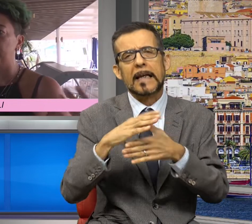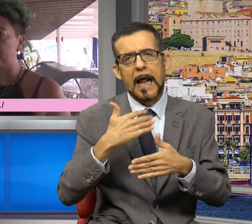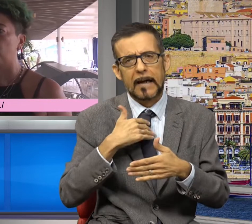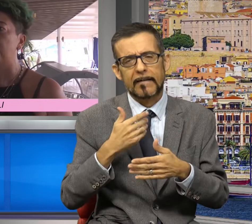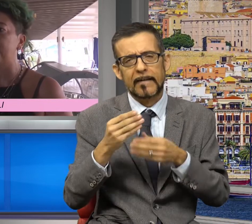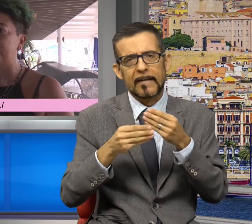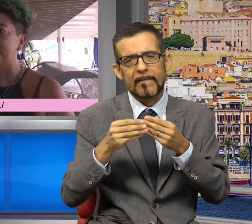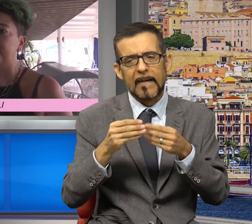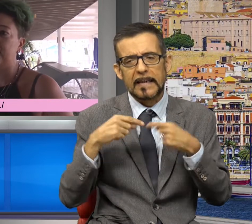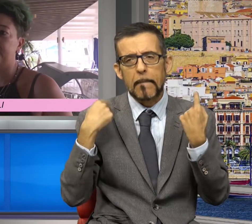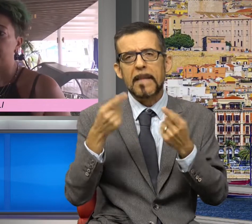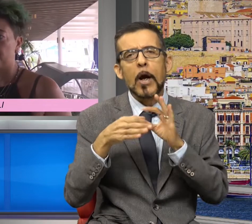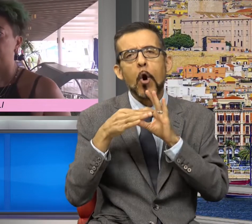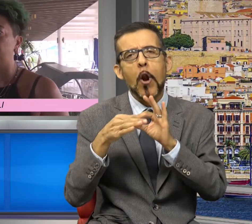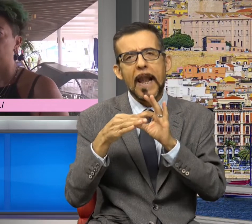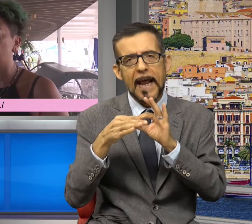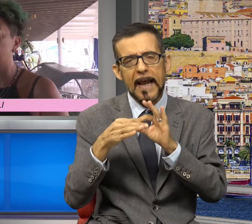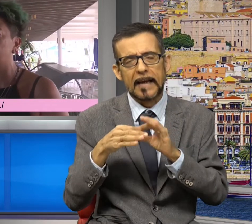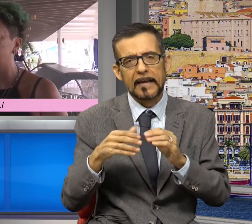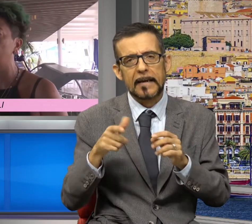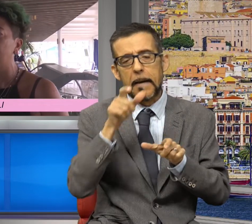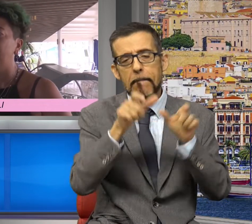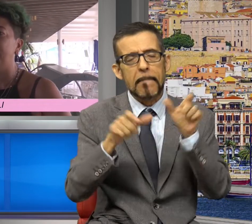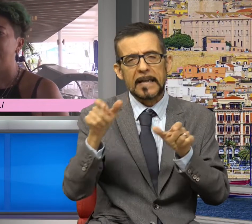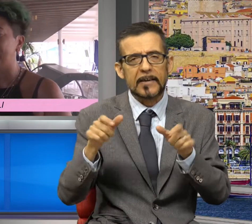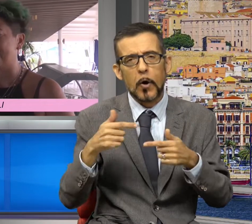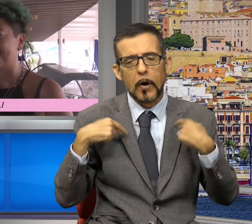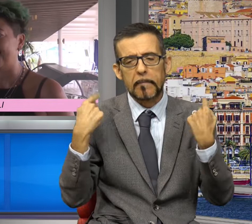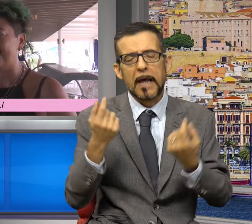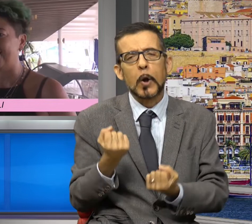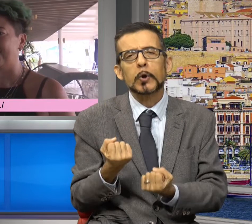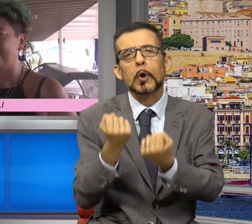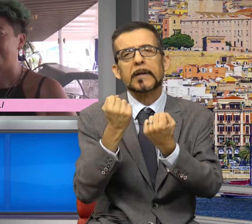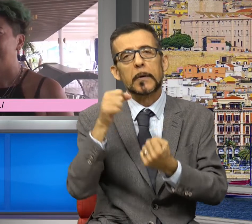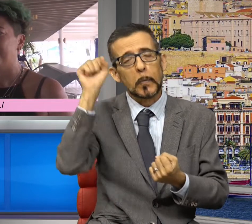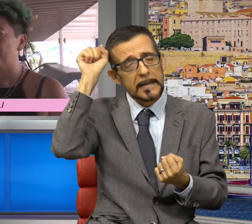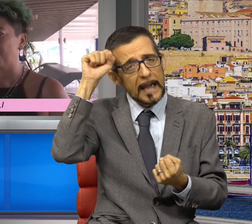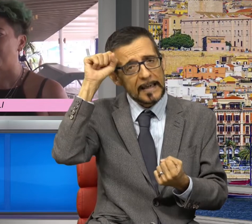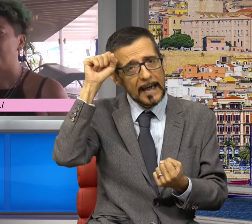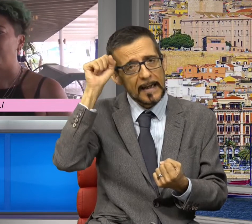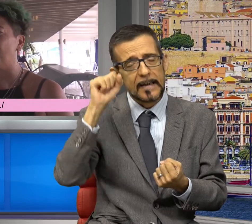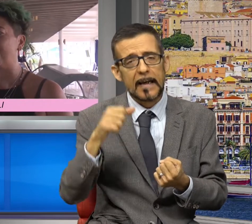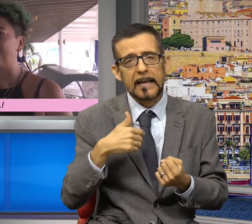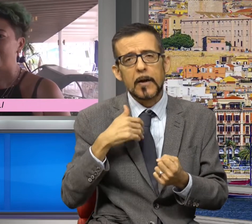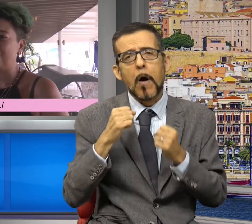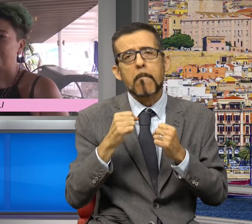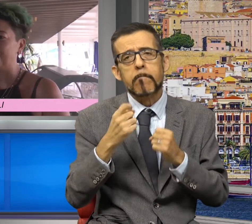miei colleghi, dalle persone che mi hanno sostenuto e dalla Sardegna. Io posso solo concorrere con i nostri